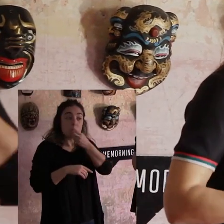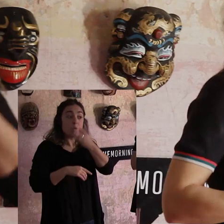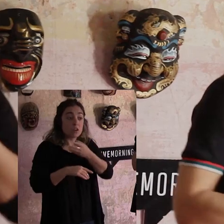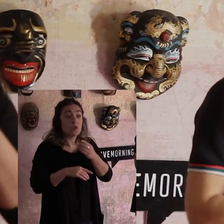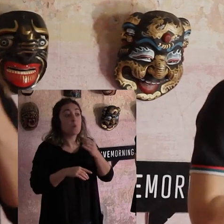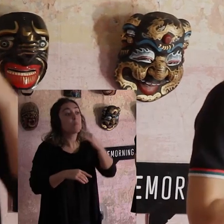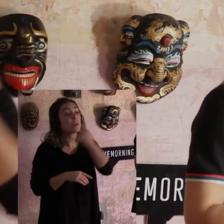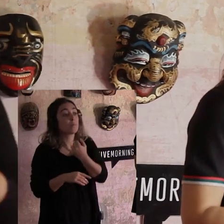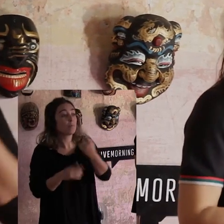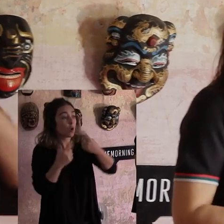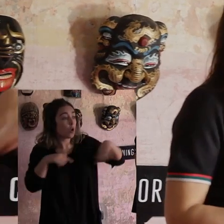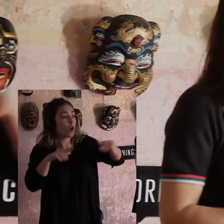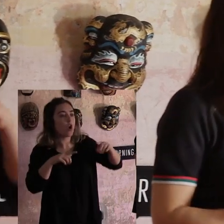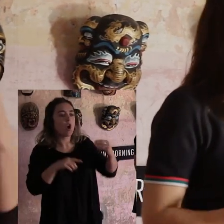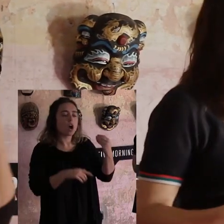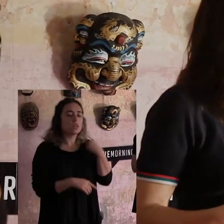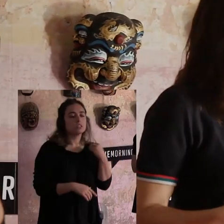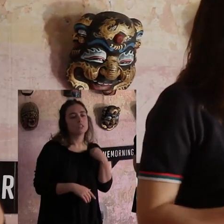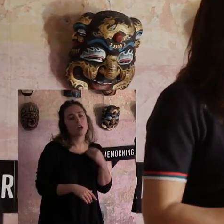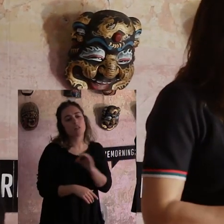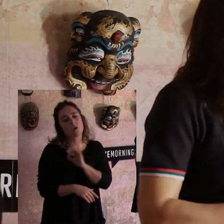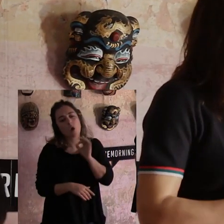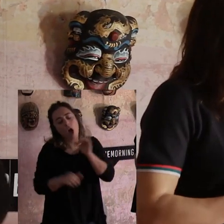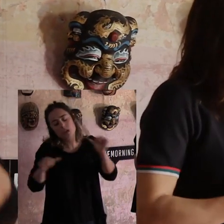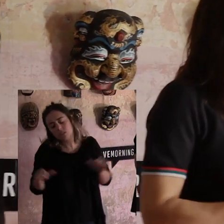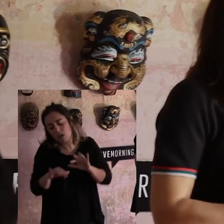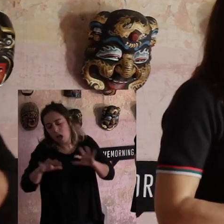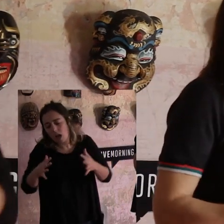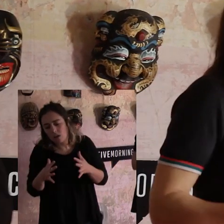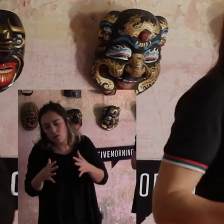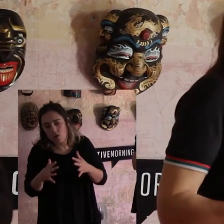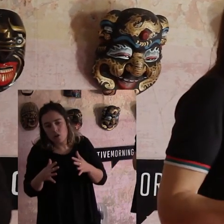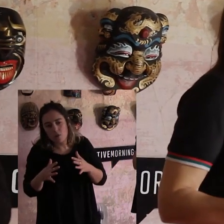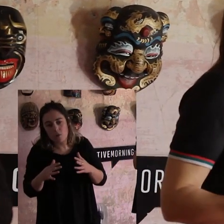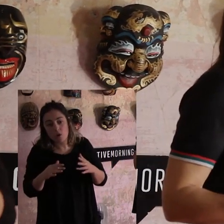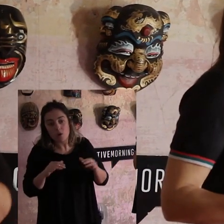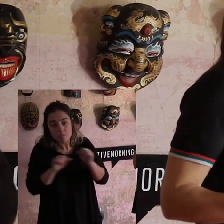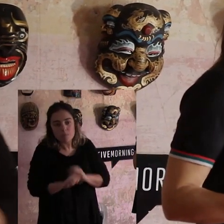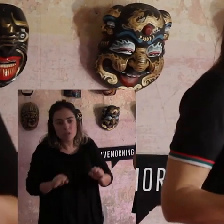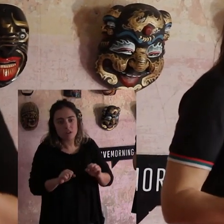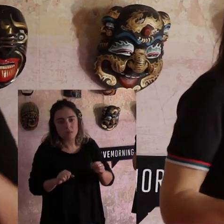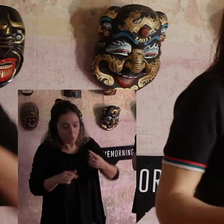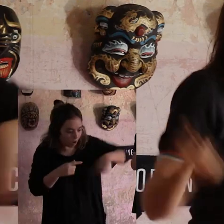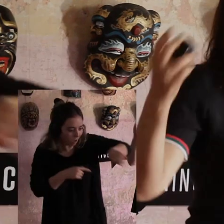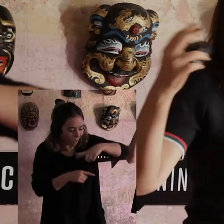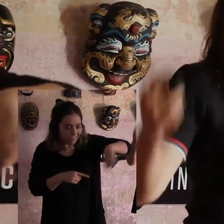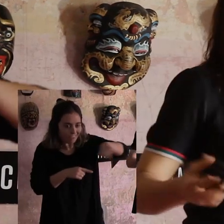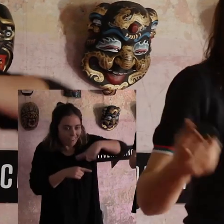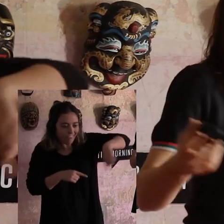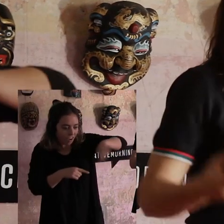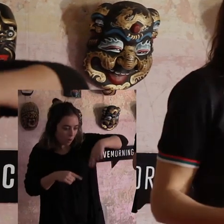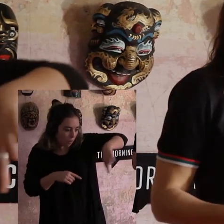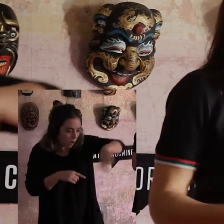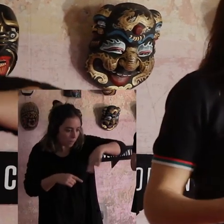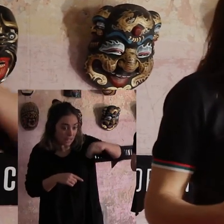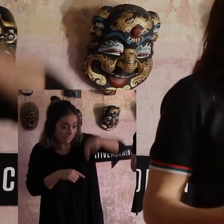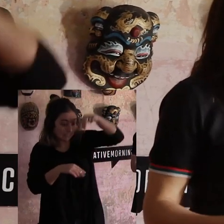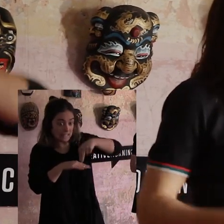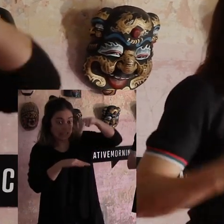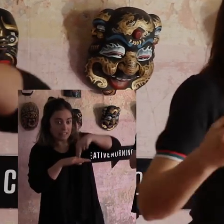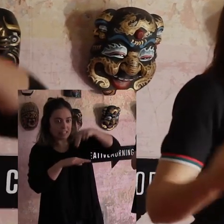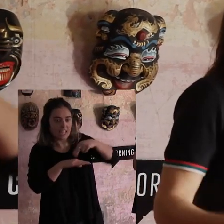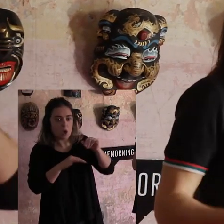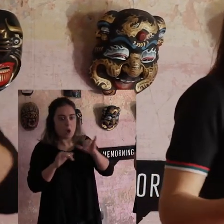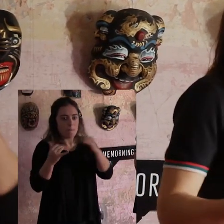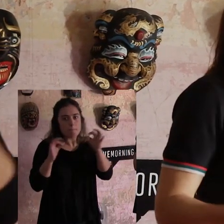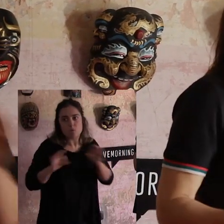se siente cansado, lo que fuera, o tiene que hacer algo, bueno, vaya a dar vuelta, tres vueltas a la manzana, salte, póngase